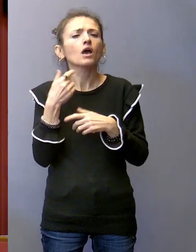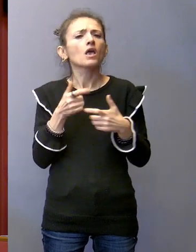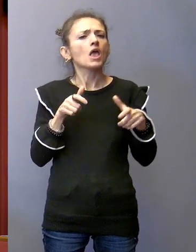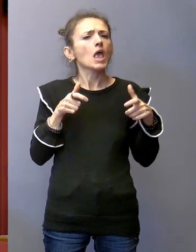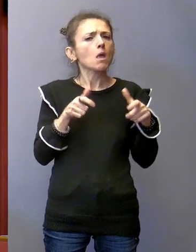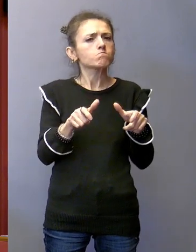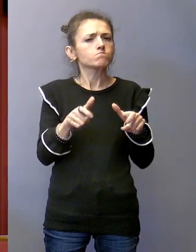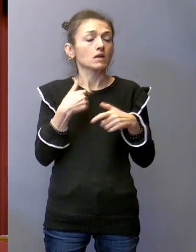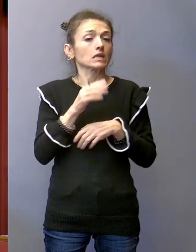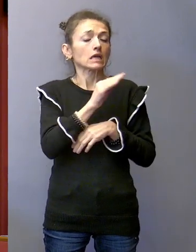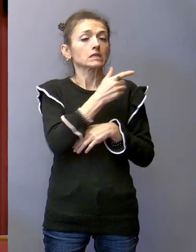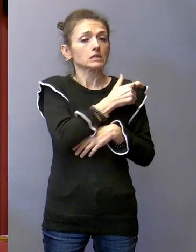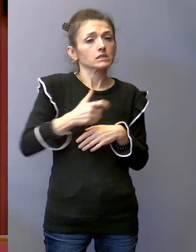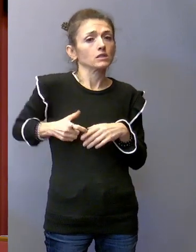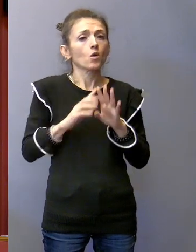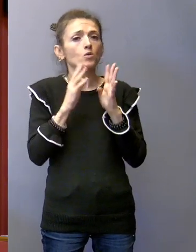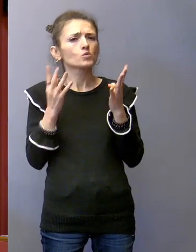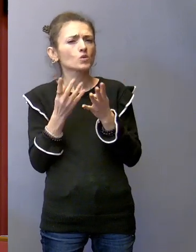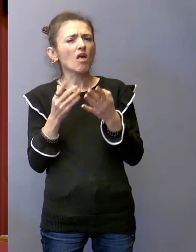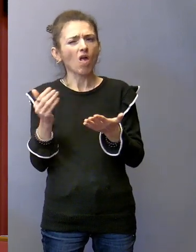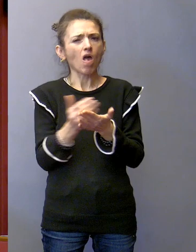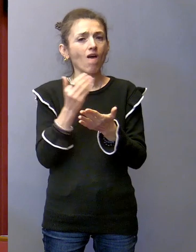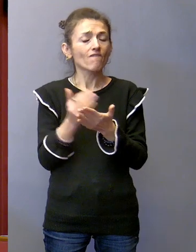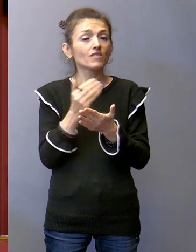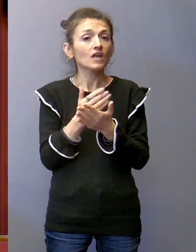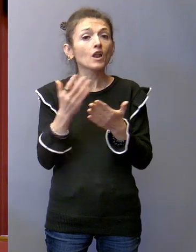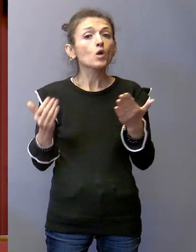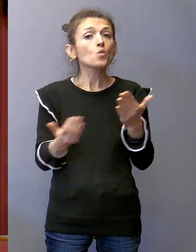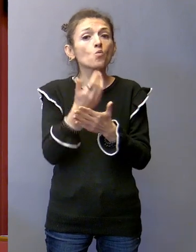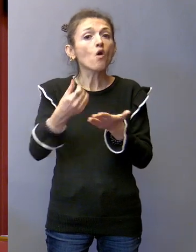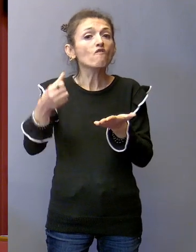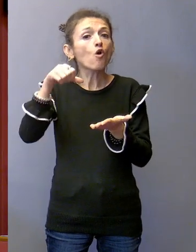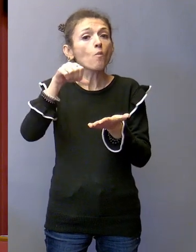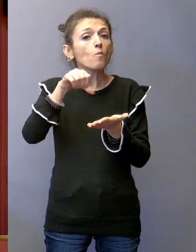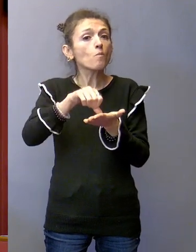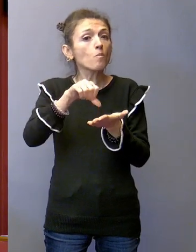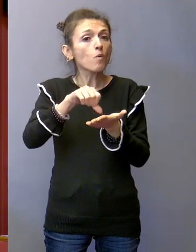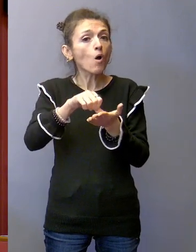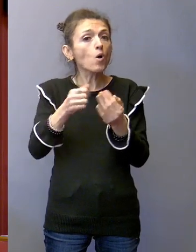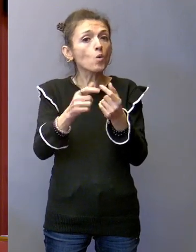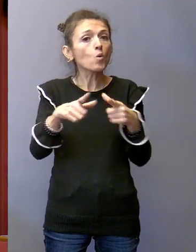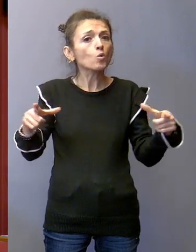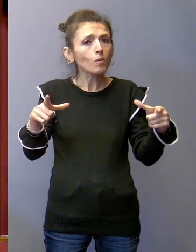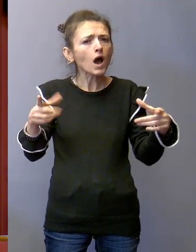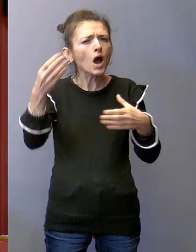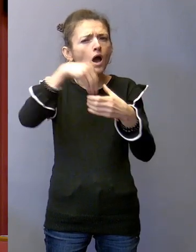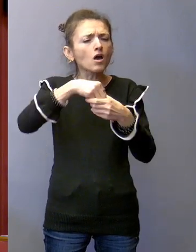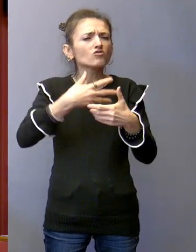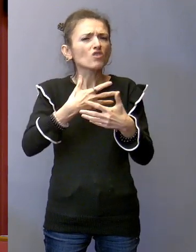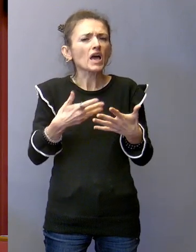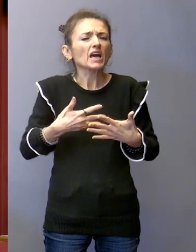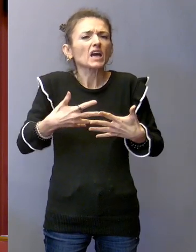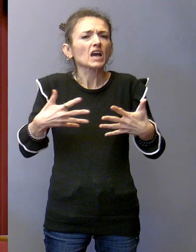nuovo nasce impegna il sindaco alla Giunta a impedire che ogni nuovo nascente ha dichiarato Paul Urbano contenga una media o grande struttura di vendita